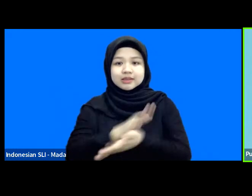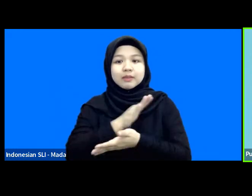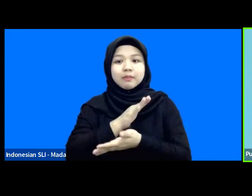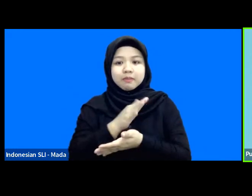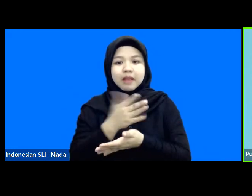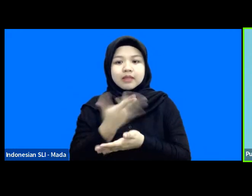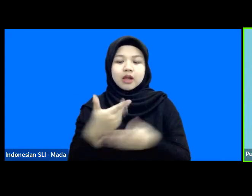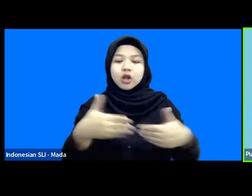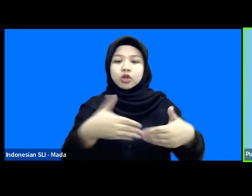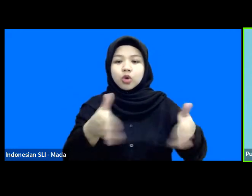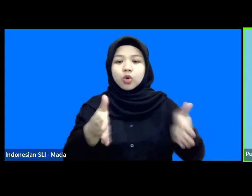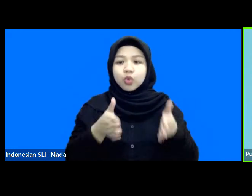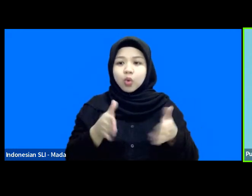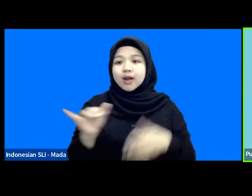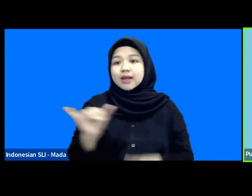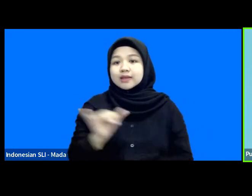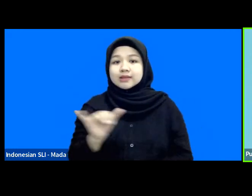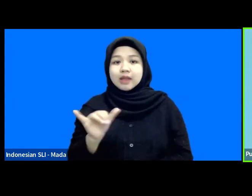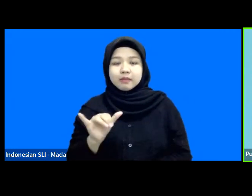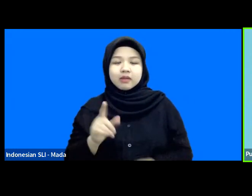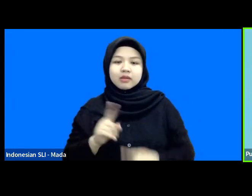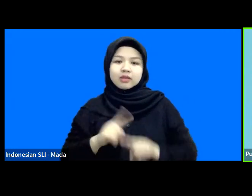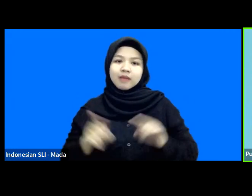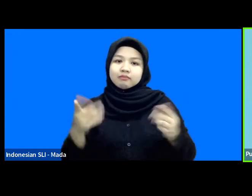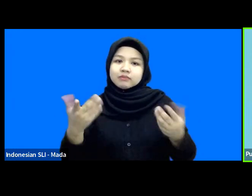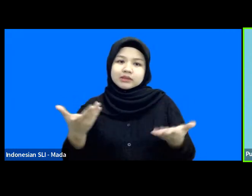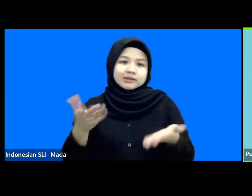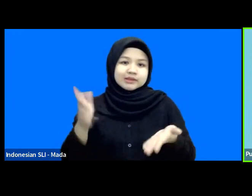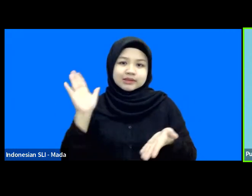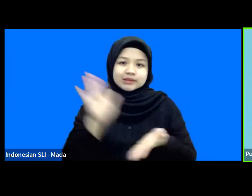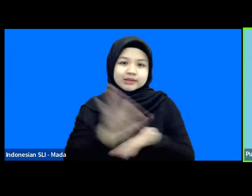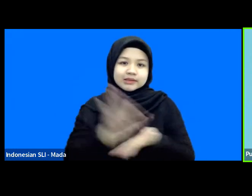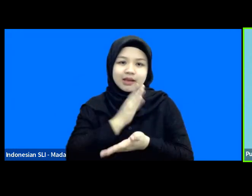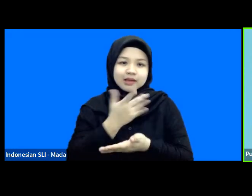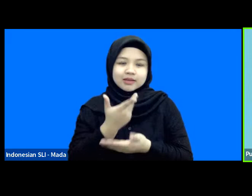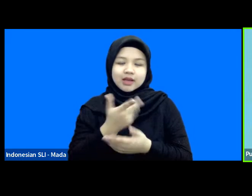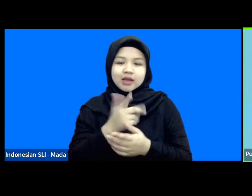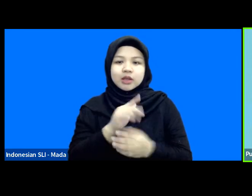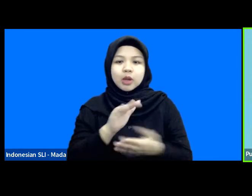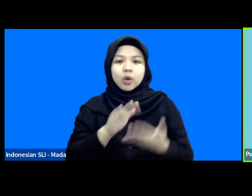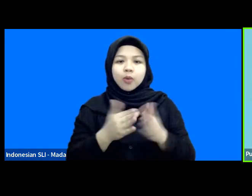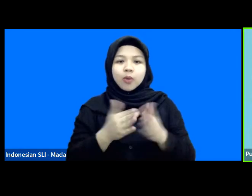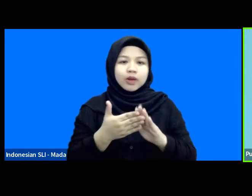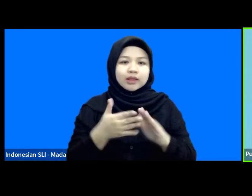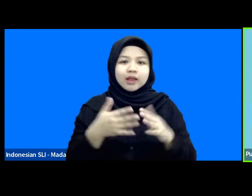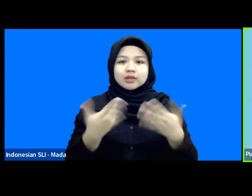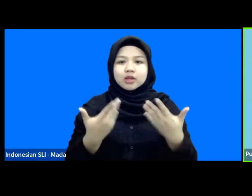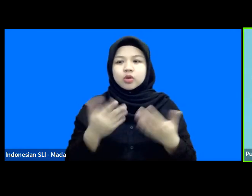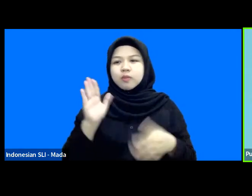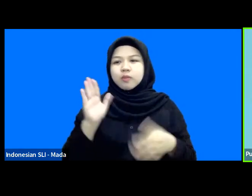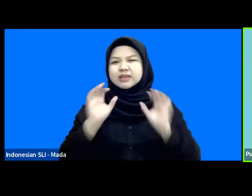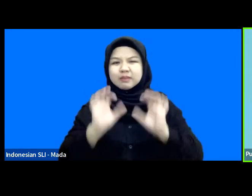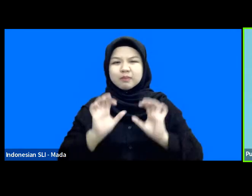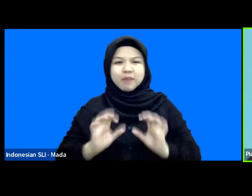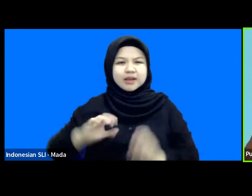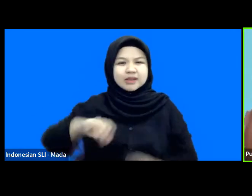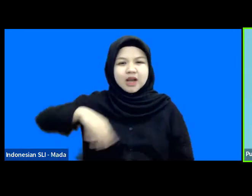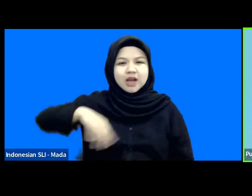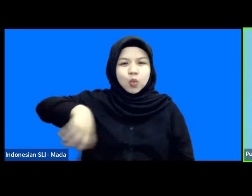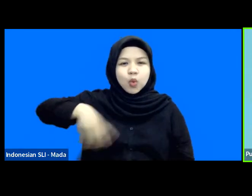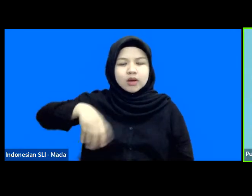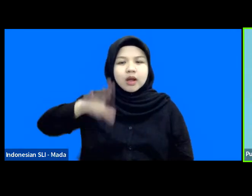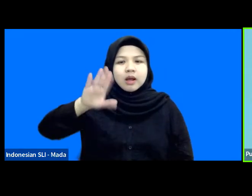dan ruang-ruang yang sama. Namun sayangnya di komunitas dan masih di banyak keluarga